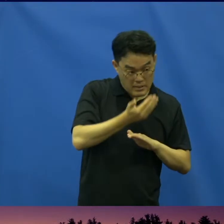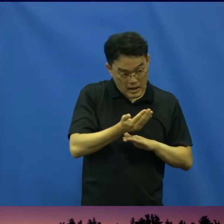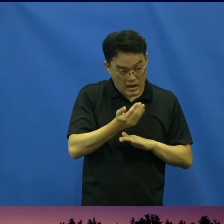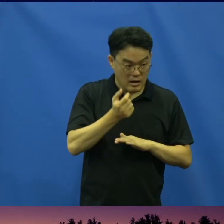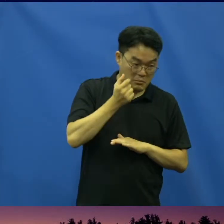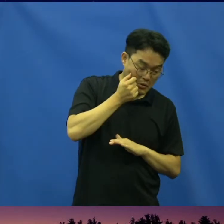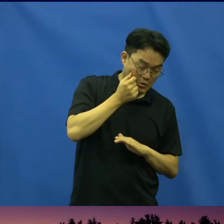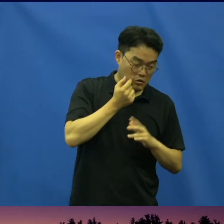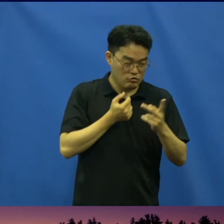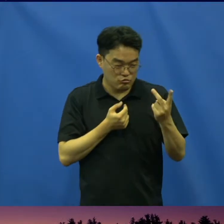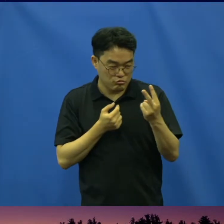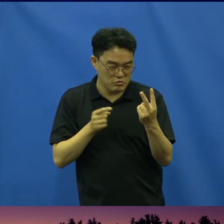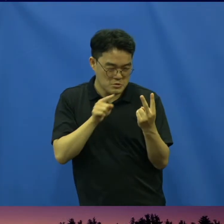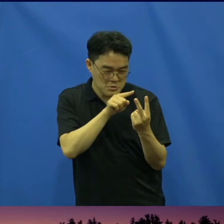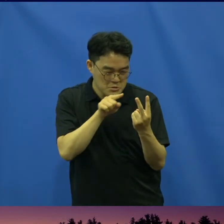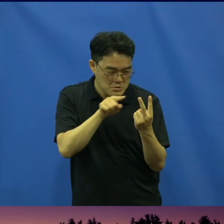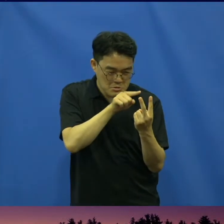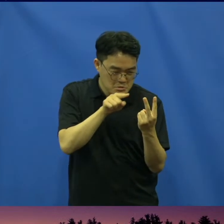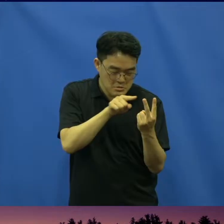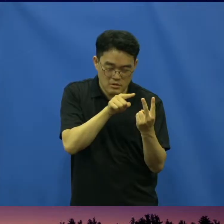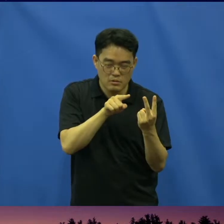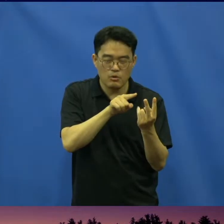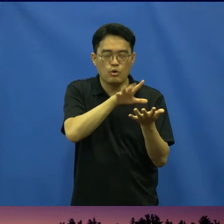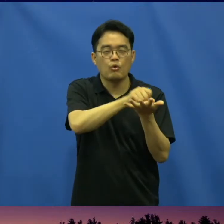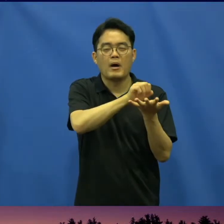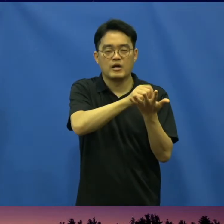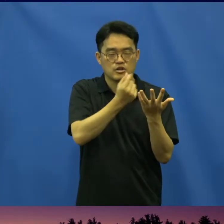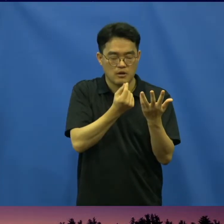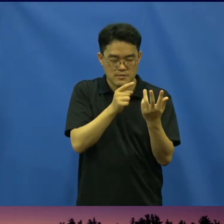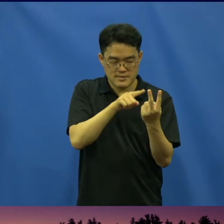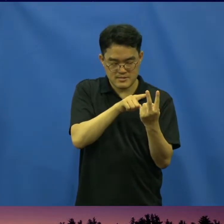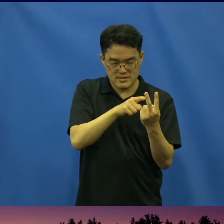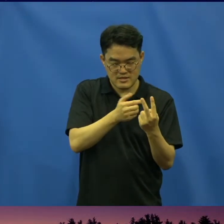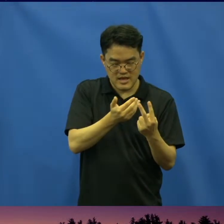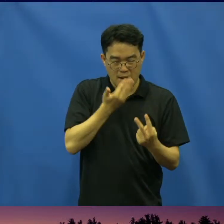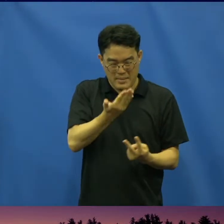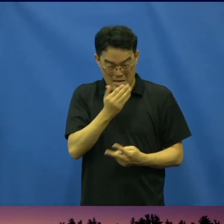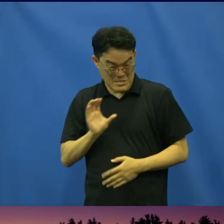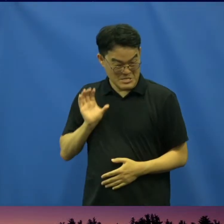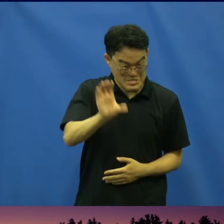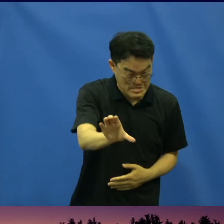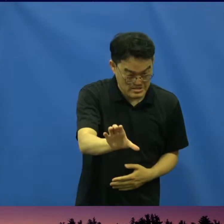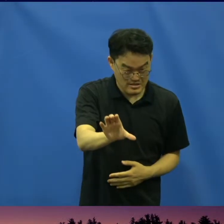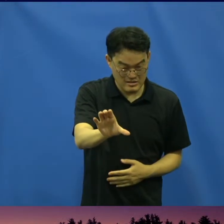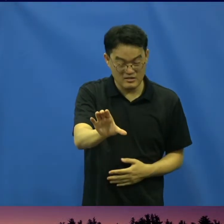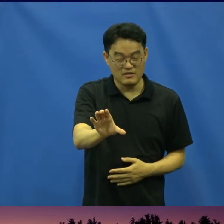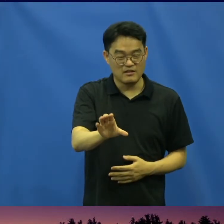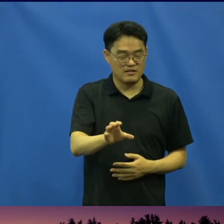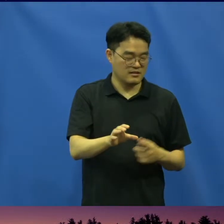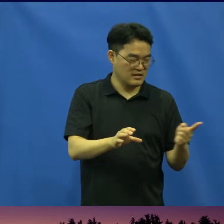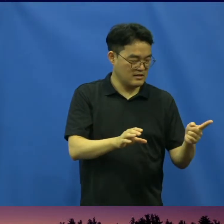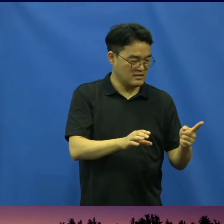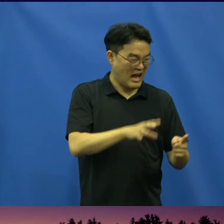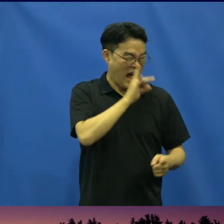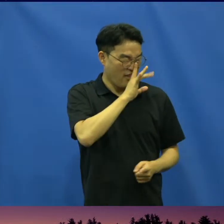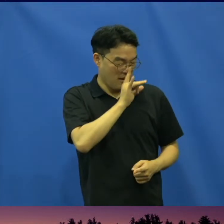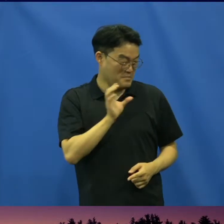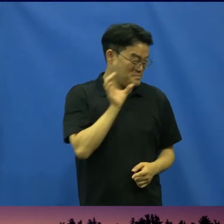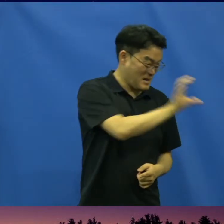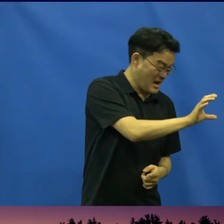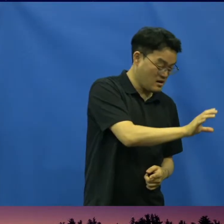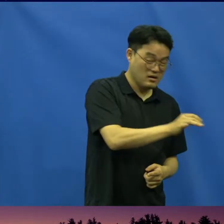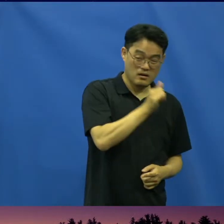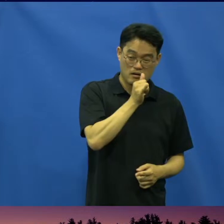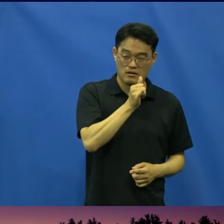걸고 평생 살아갑니다. 그러니까 모험을 안 할 수도 있고 할 수도 있고 그것도 선택이에요. 근데 그게 그